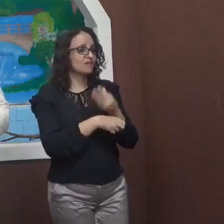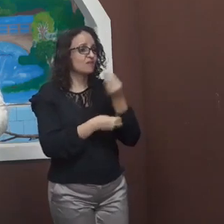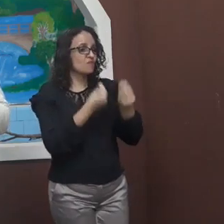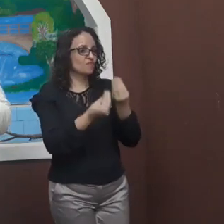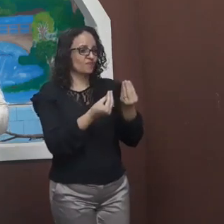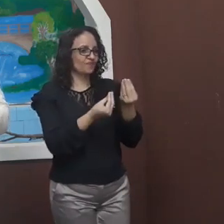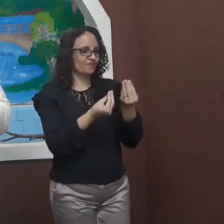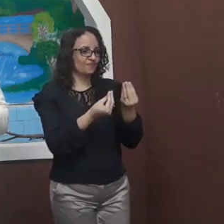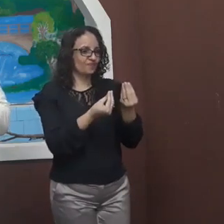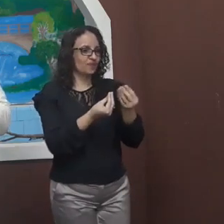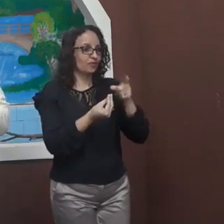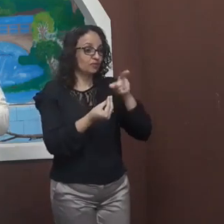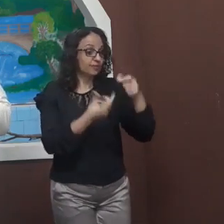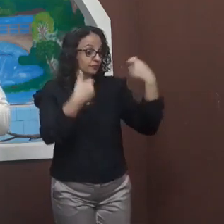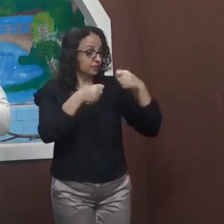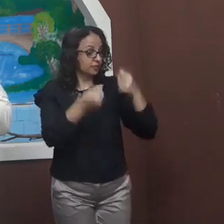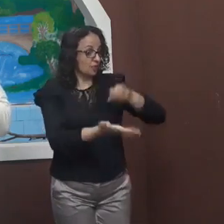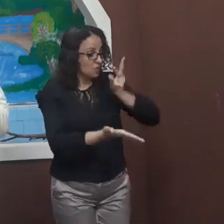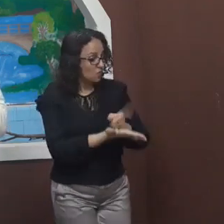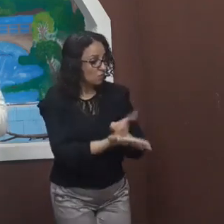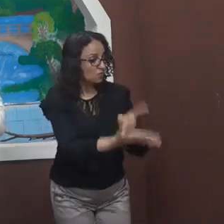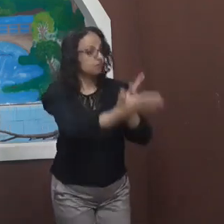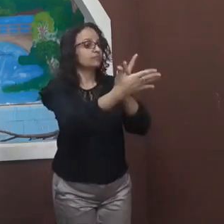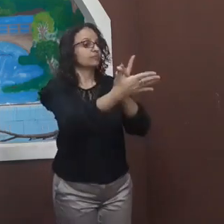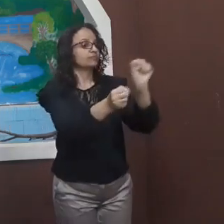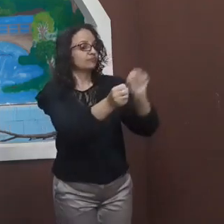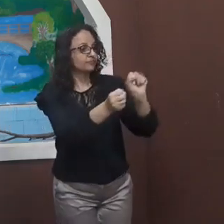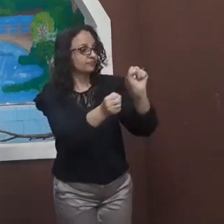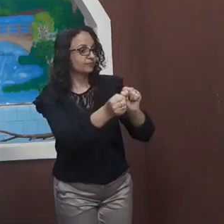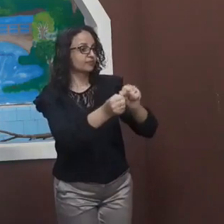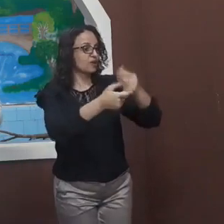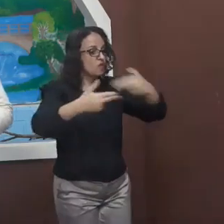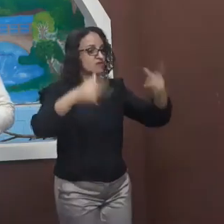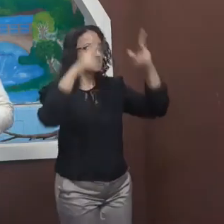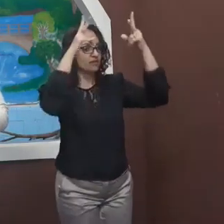é você continuar fazendo a mesma coisa.